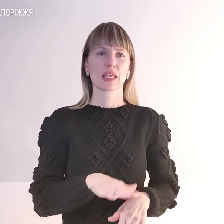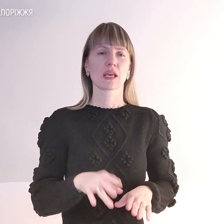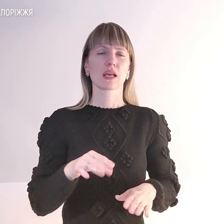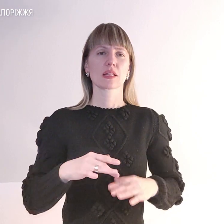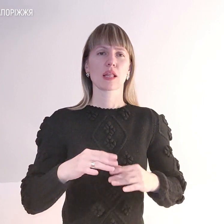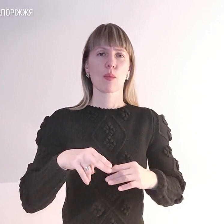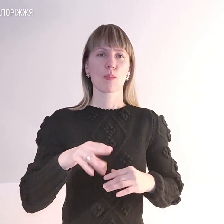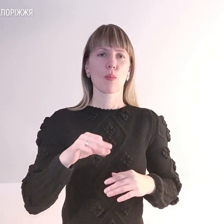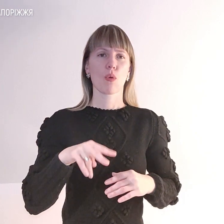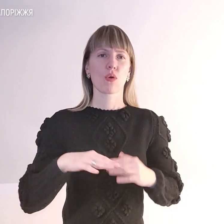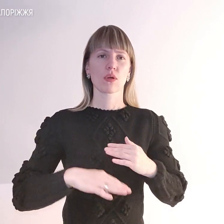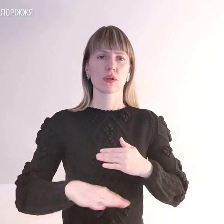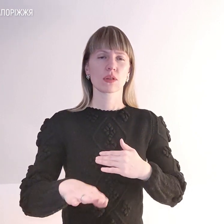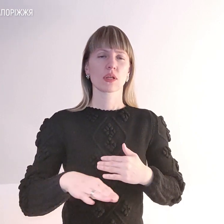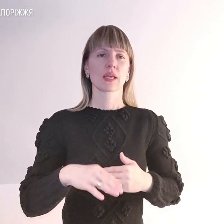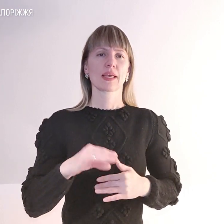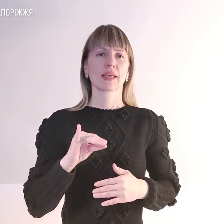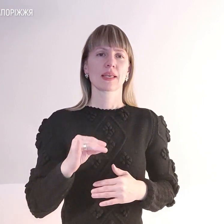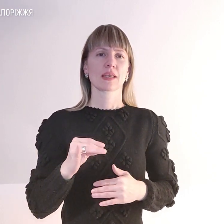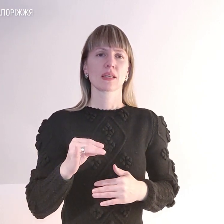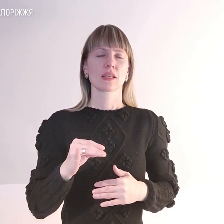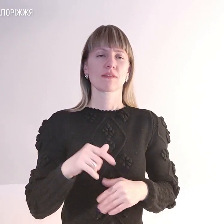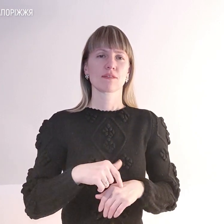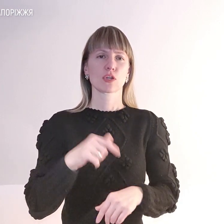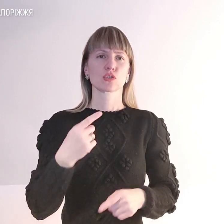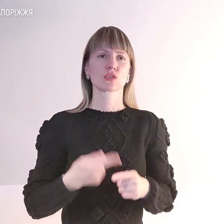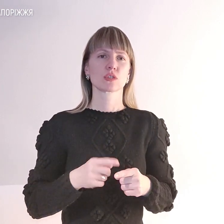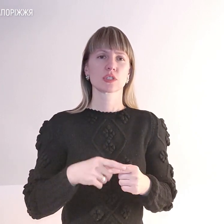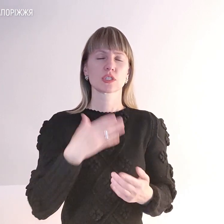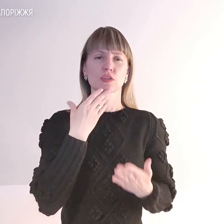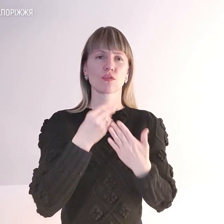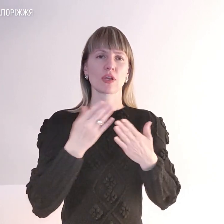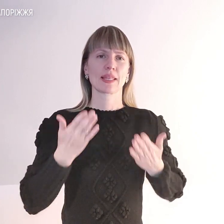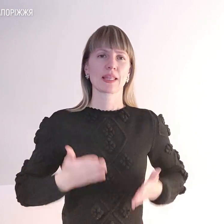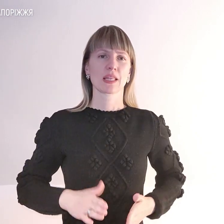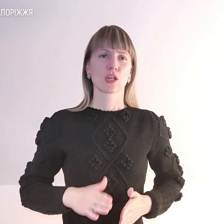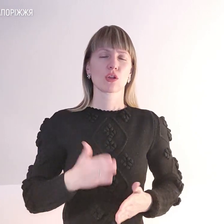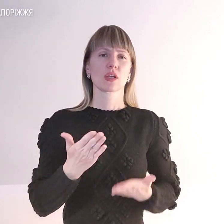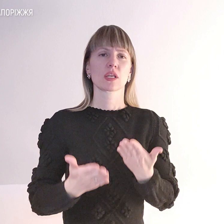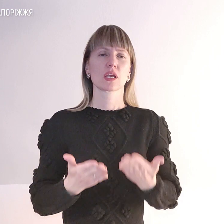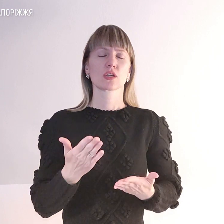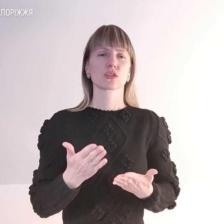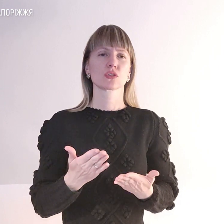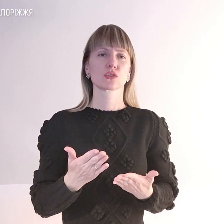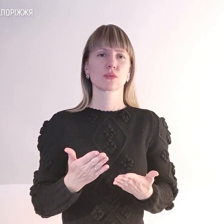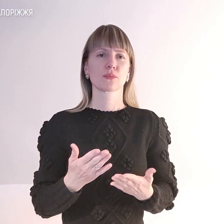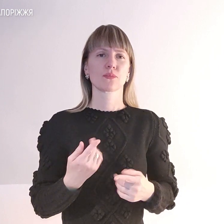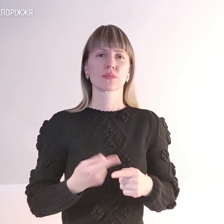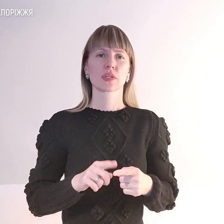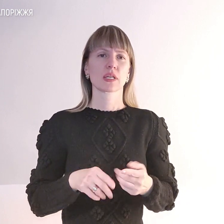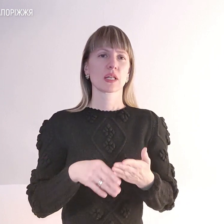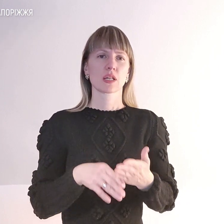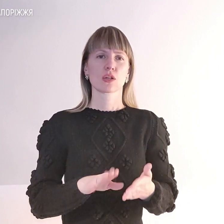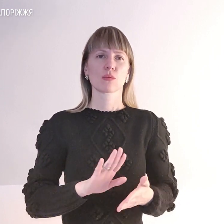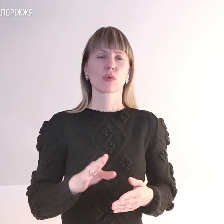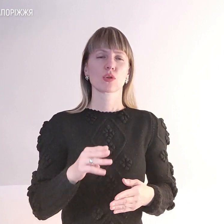підлогу і так відчути це, відчути своє тіло. Якщо там це не допомагає, то те, що